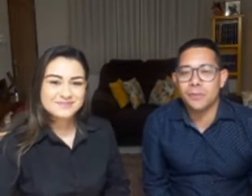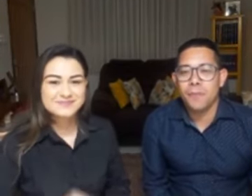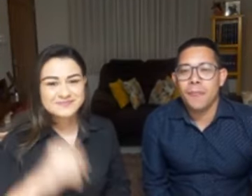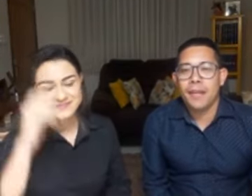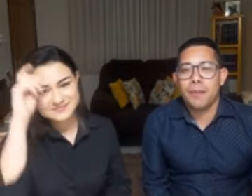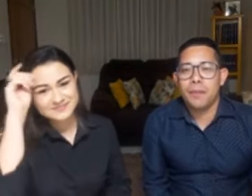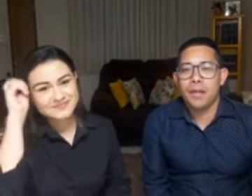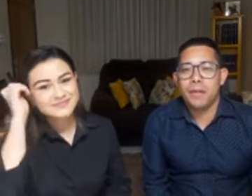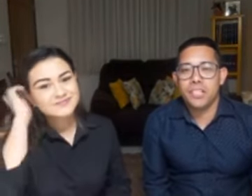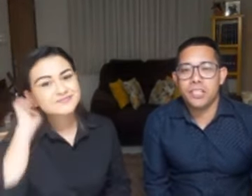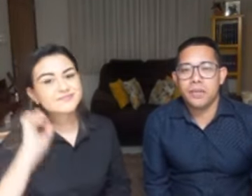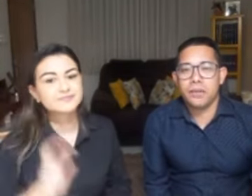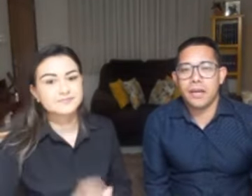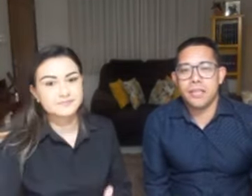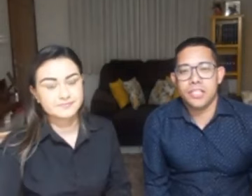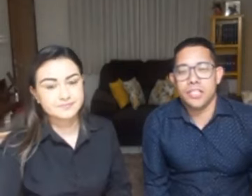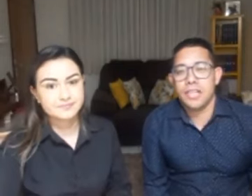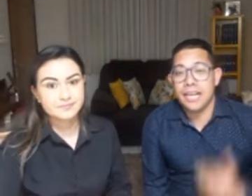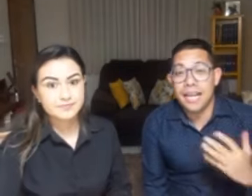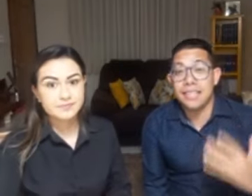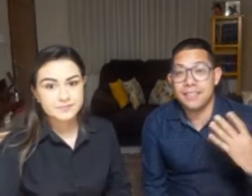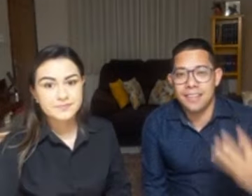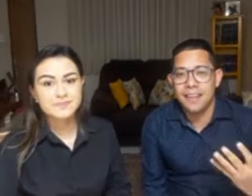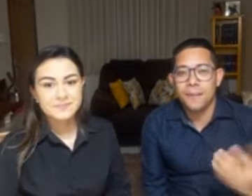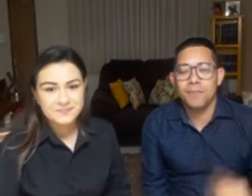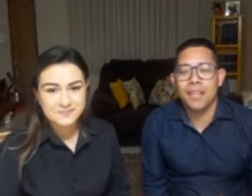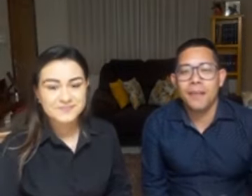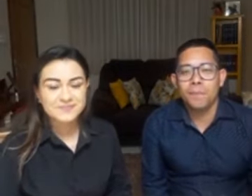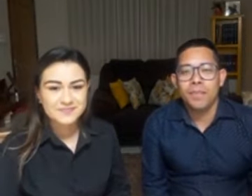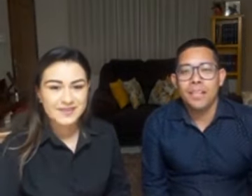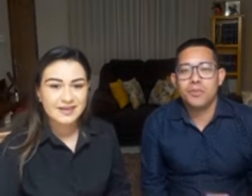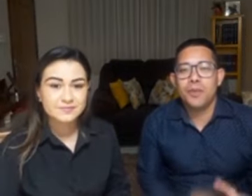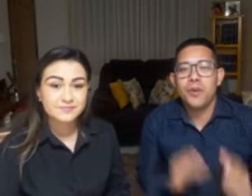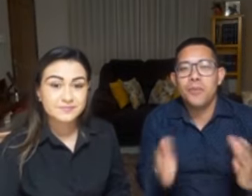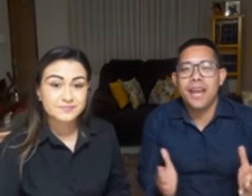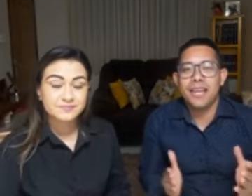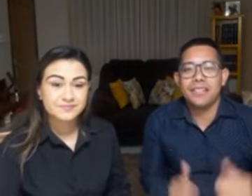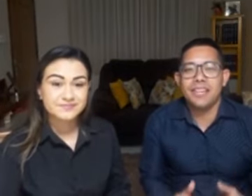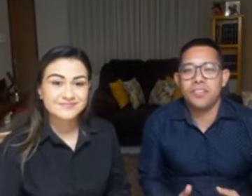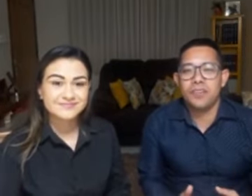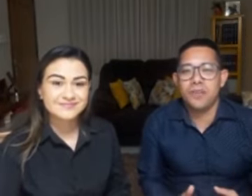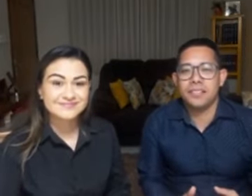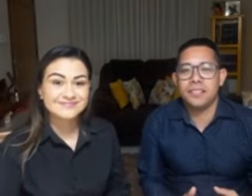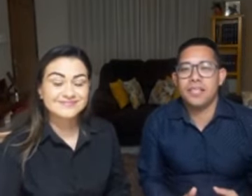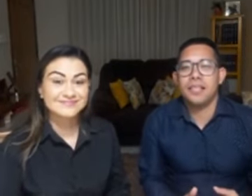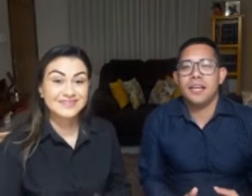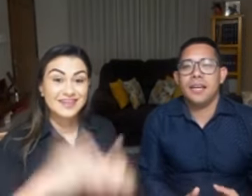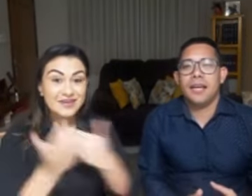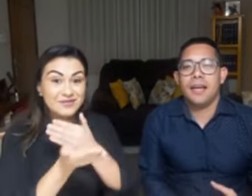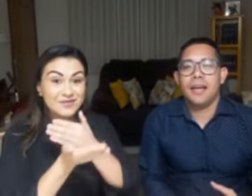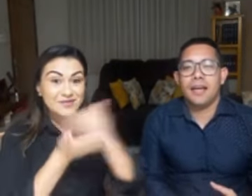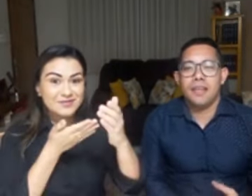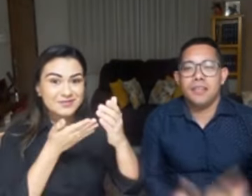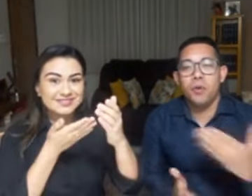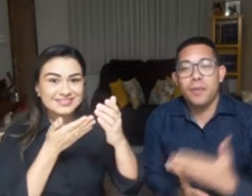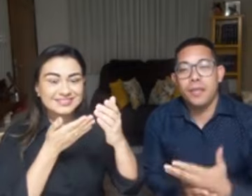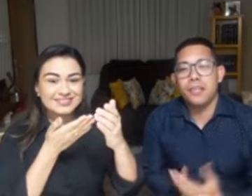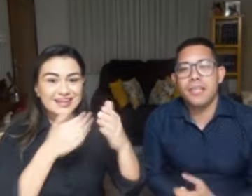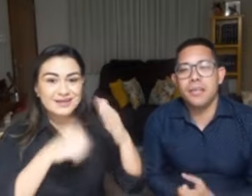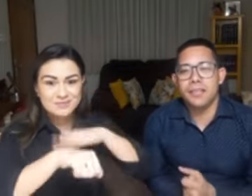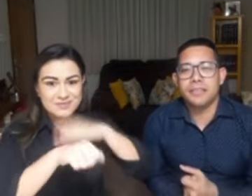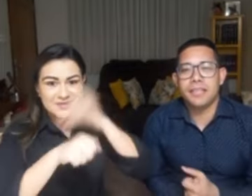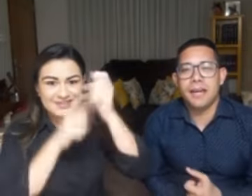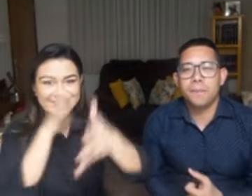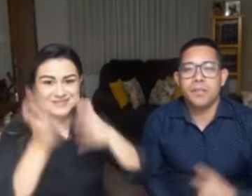citado. Primeiramente, a gente queria agradecer, né? E só abrir um parênteses que a gente vai fazer esse momento